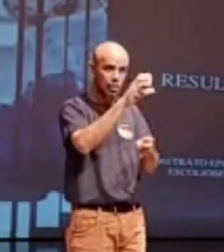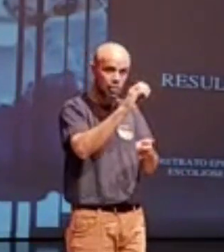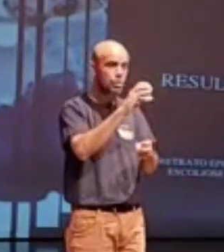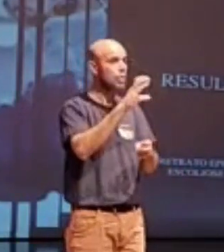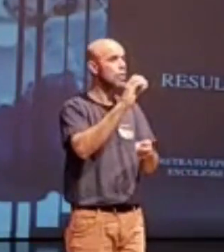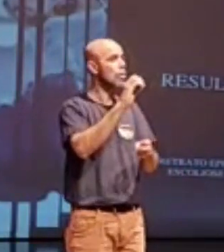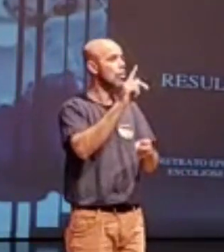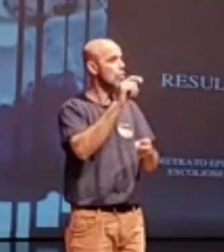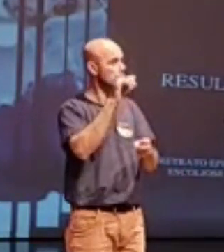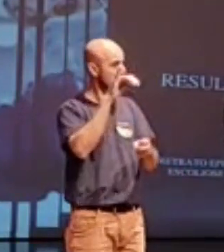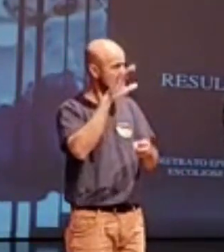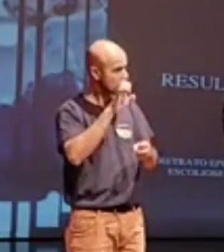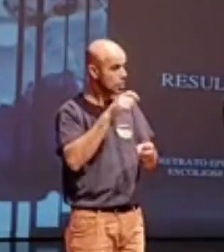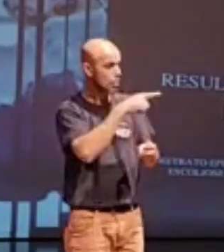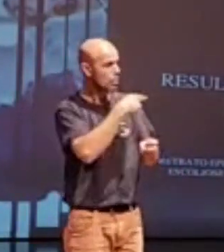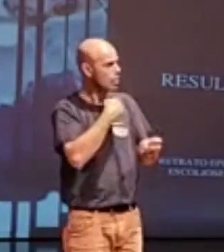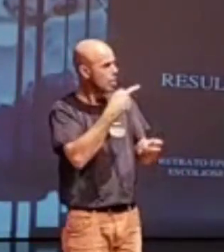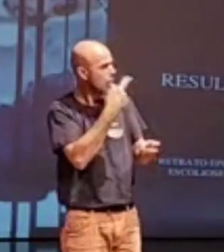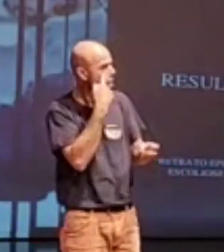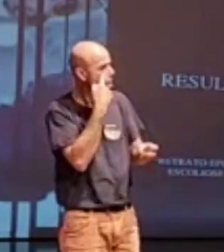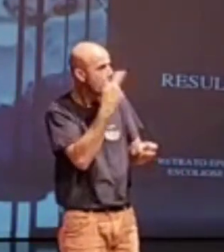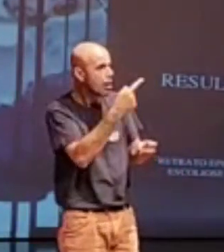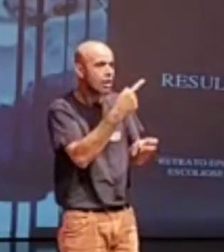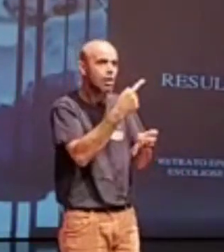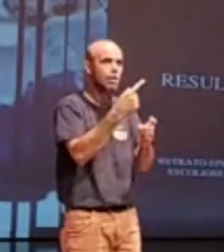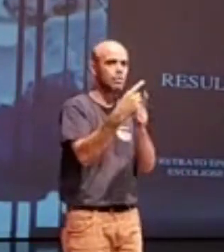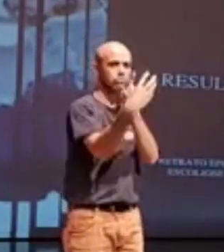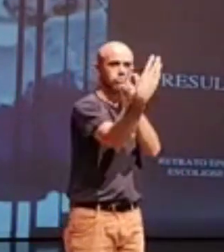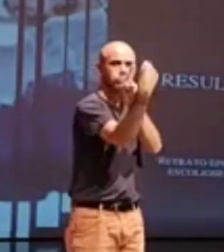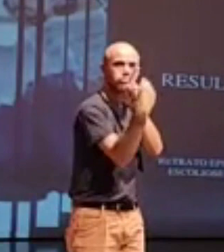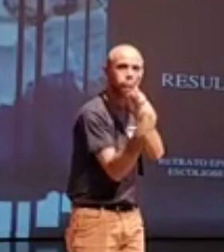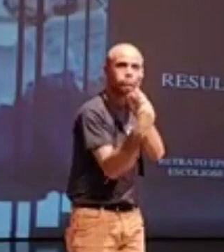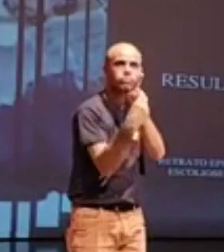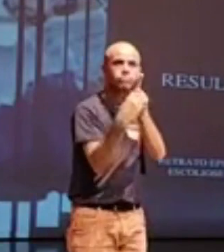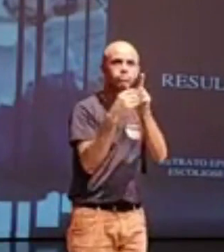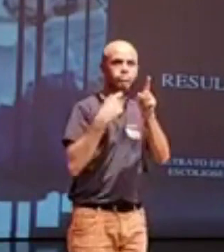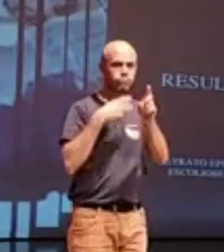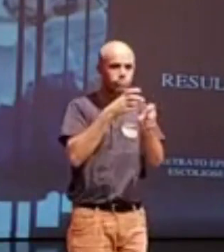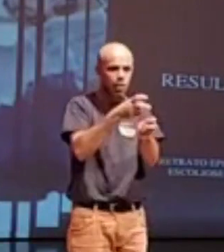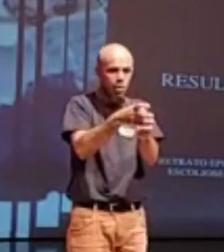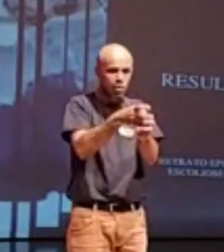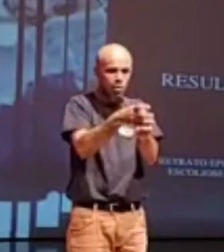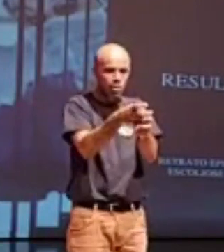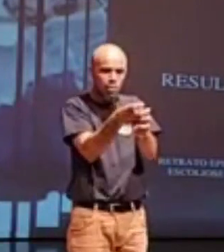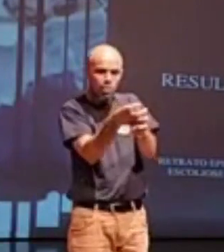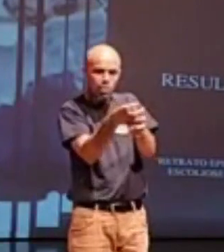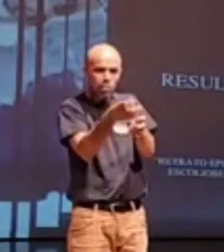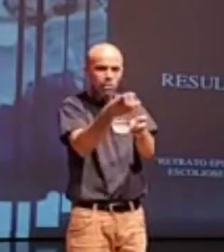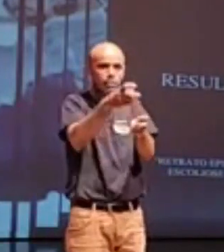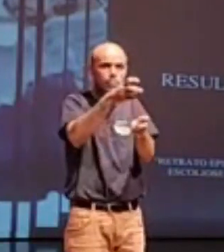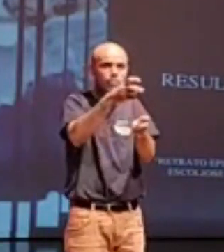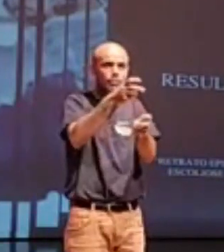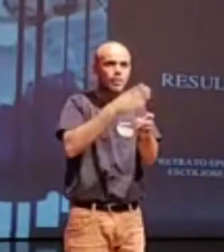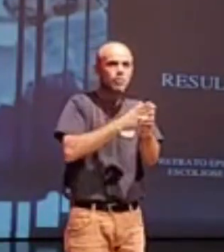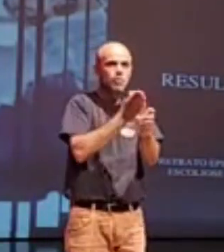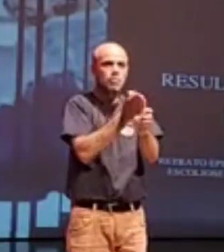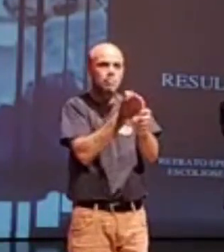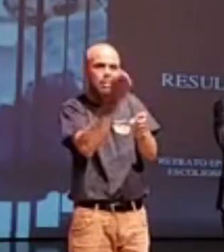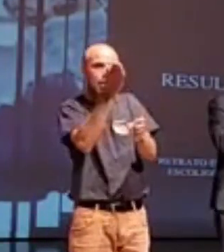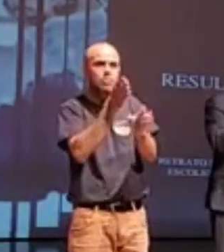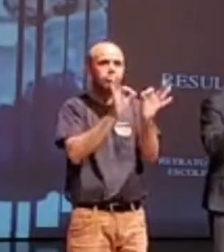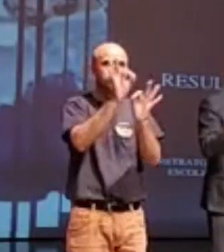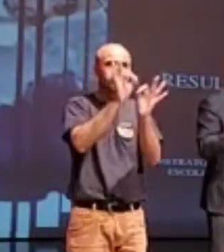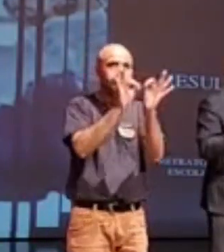Nada mais é do que você pegar na radiografia de frente as vértebras mais inclinadas. Aí você mede o ângulo